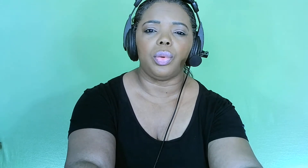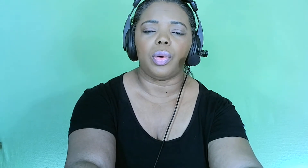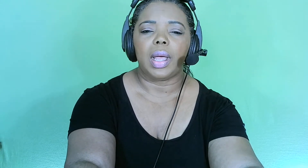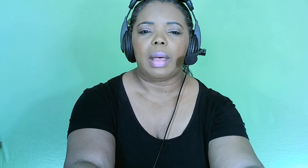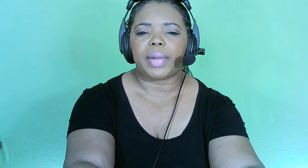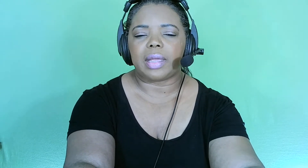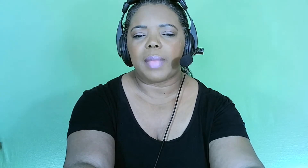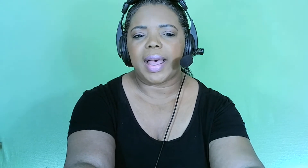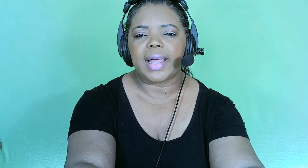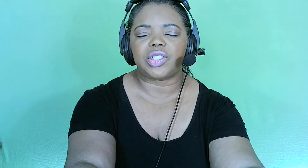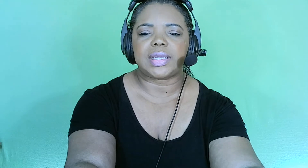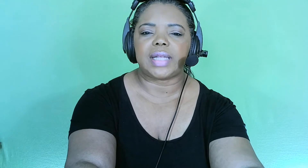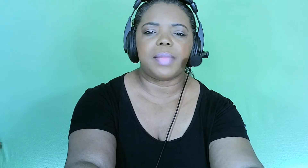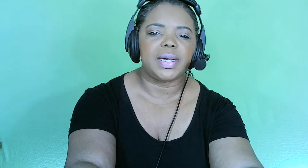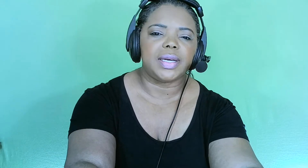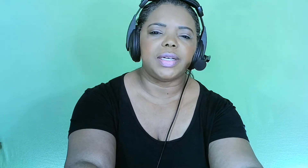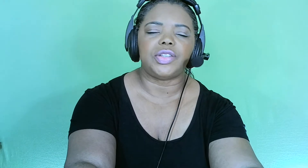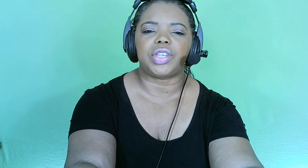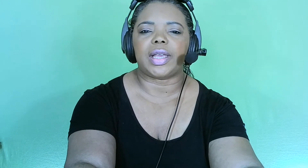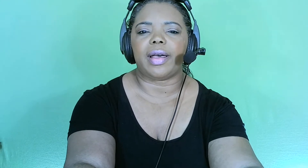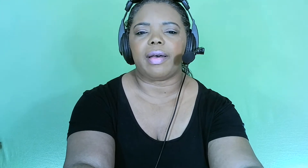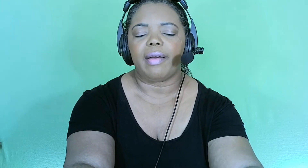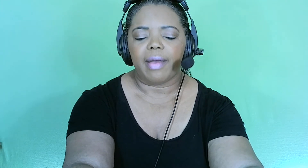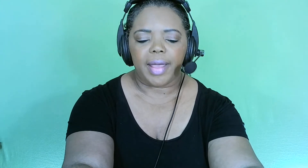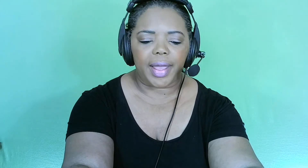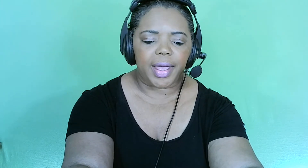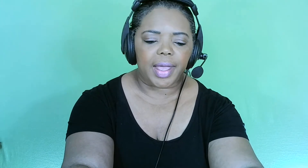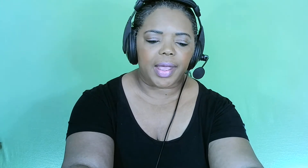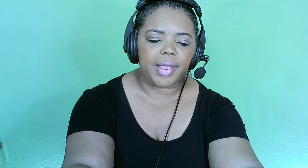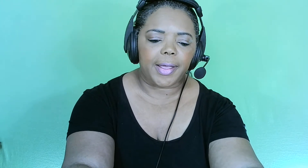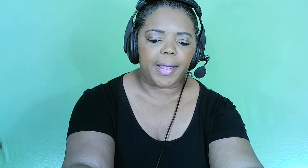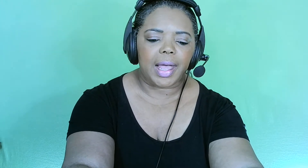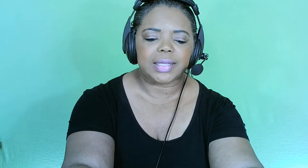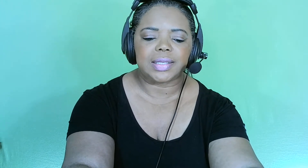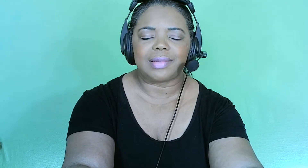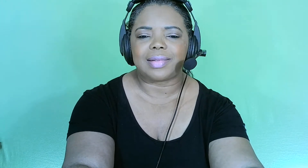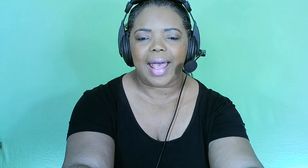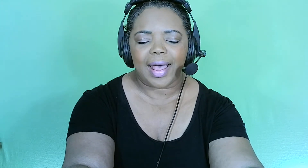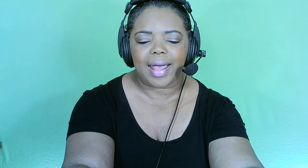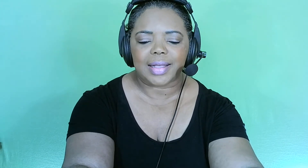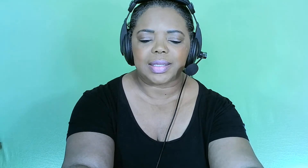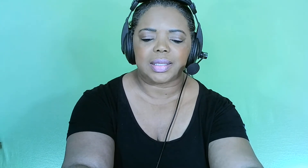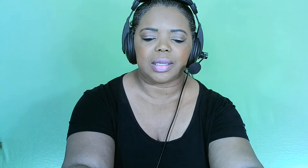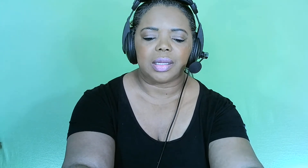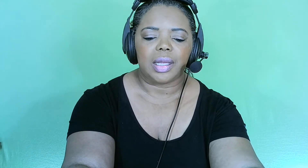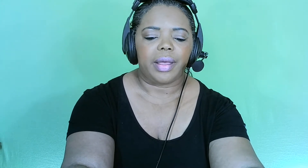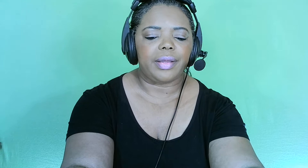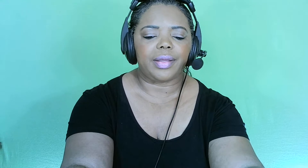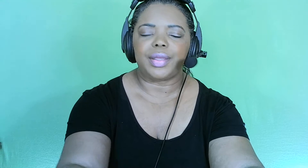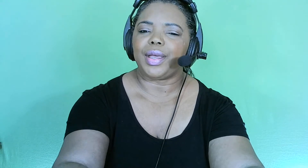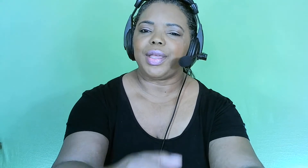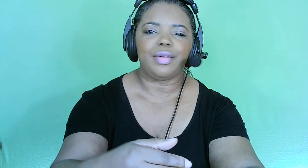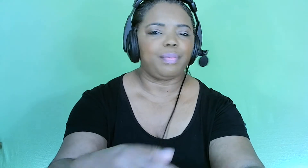como pragmática, semântica, a sintaxe, e aí